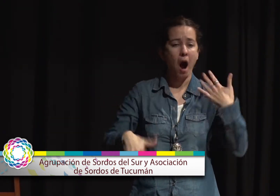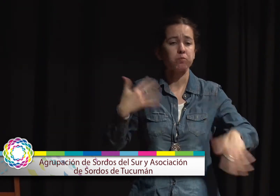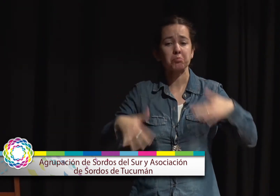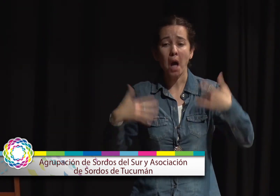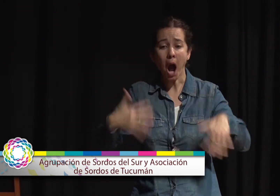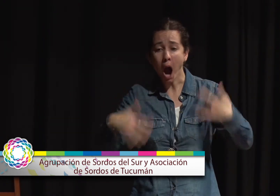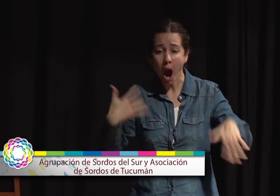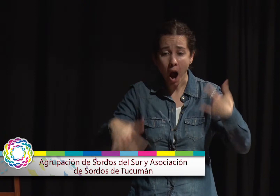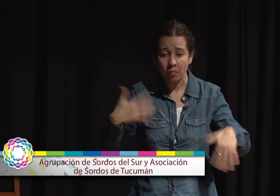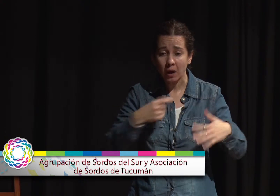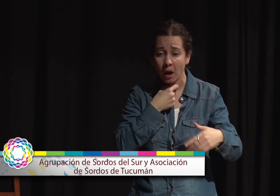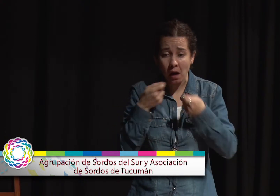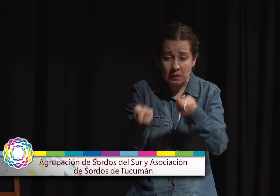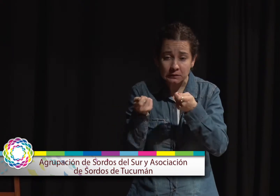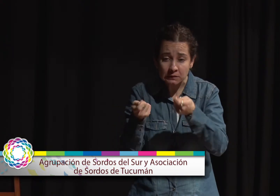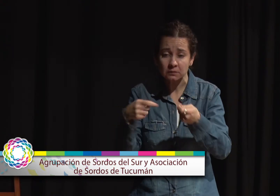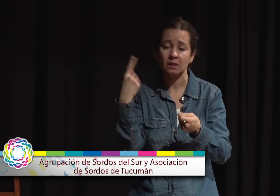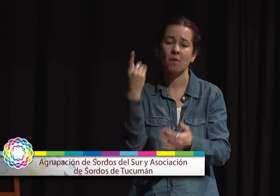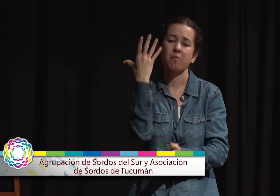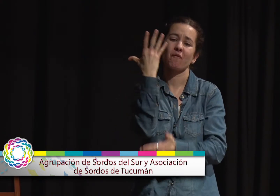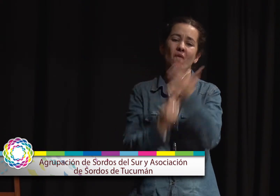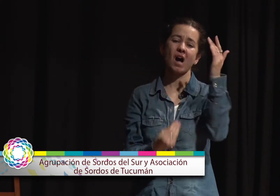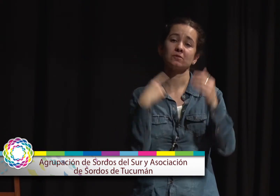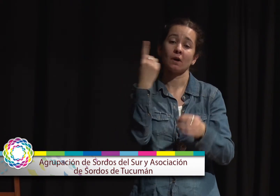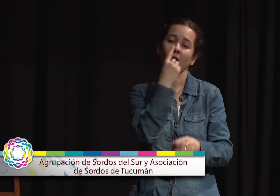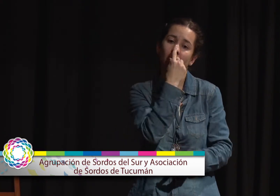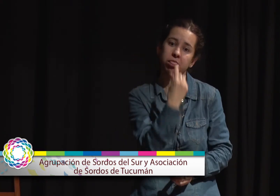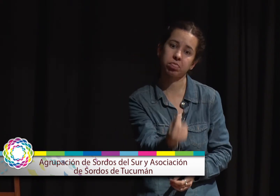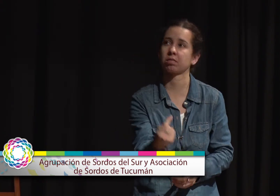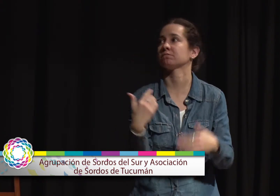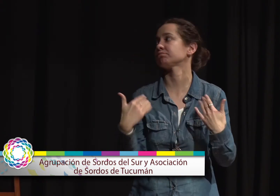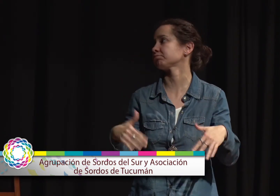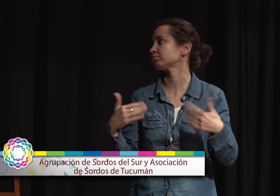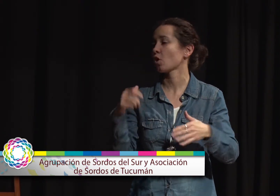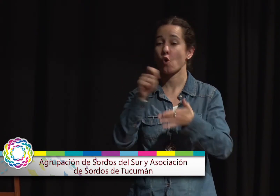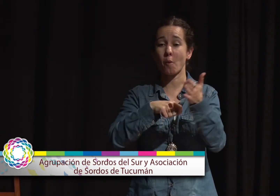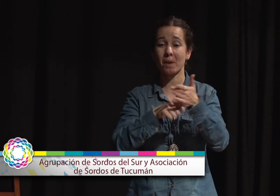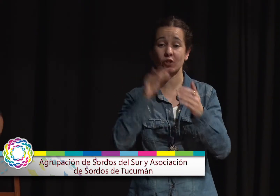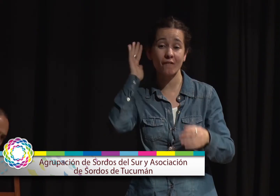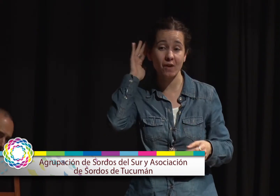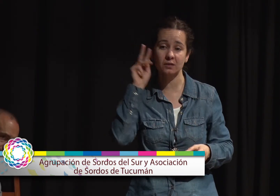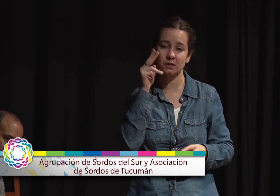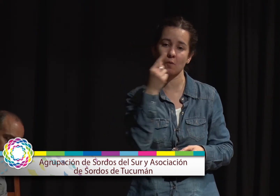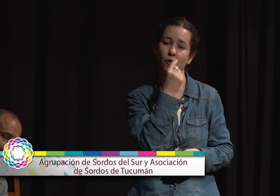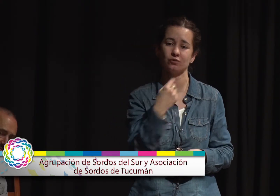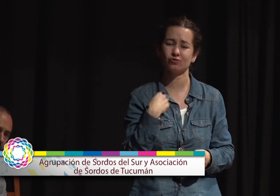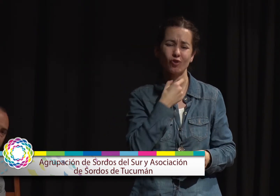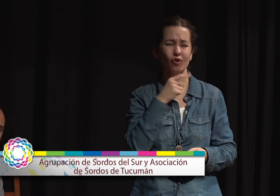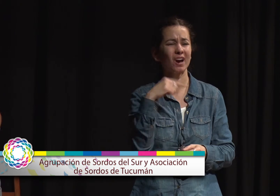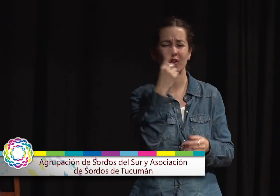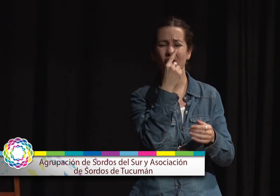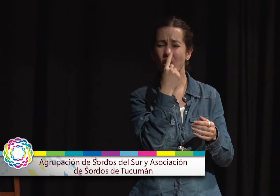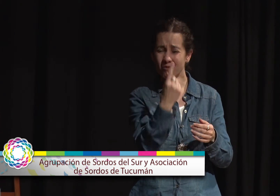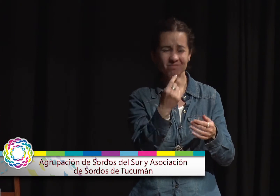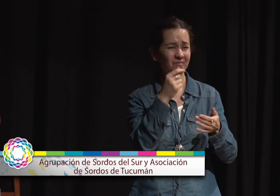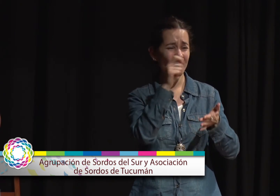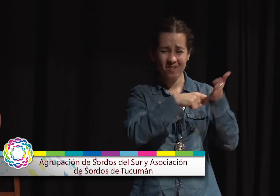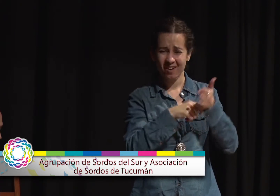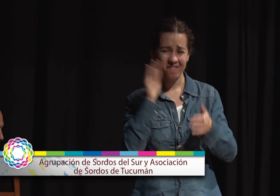una información clara, que no estén apurados, que no es que digan cualquier cosa, sino que la información sea certera. Nosotros no queremos criticar de